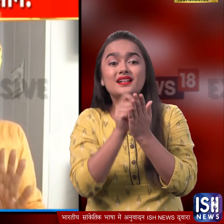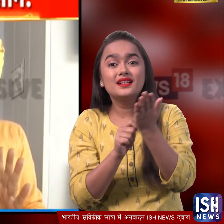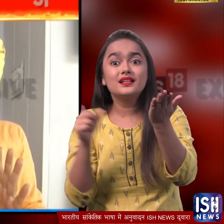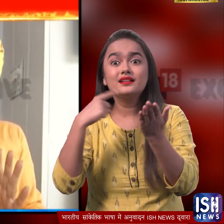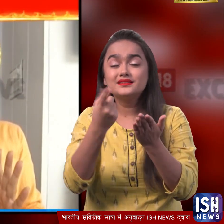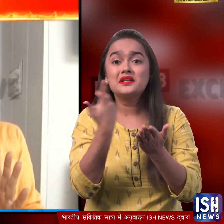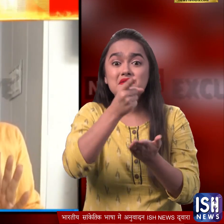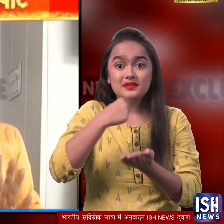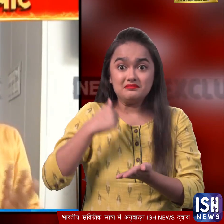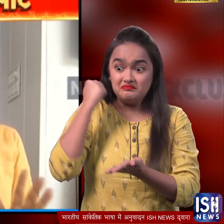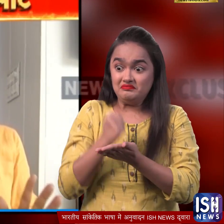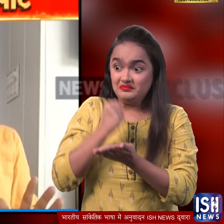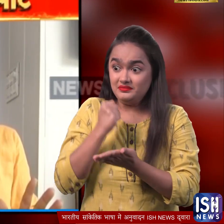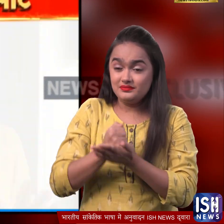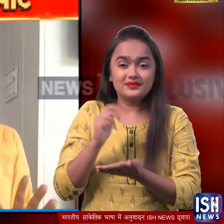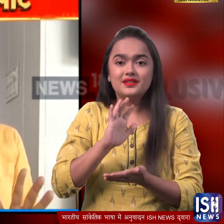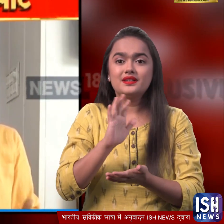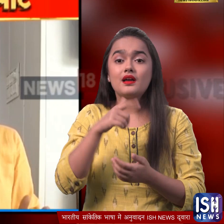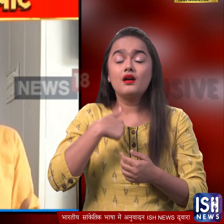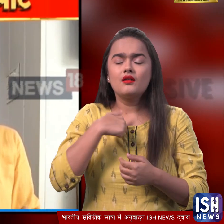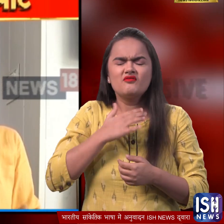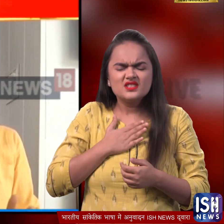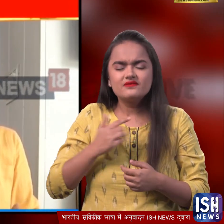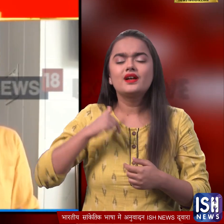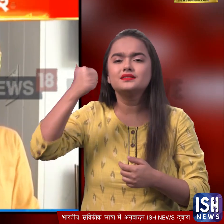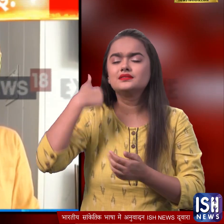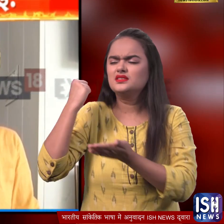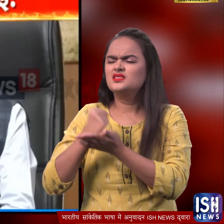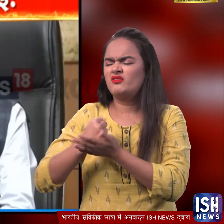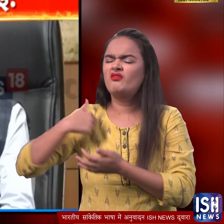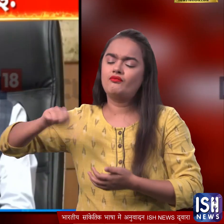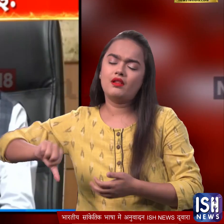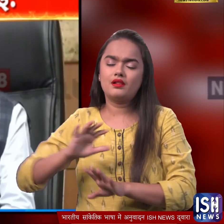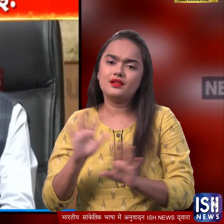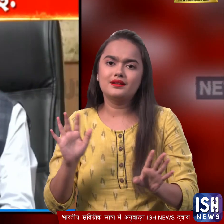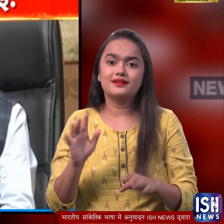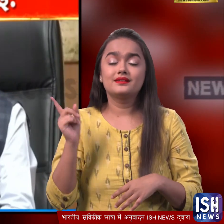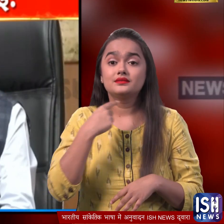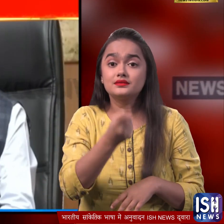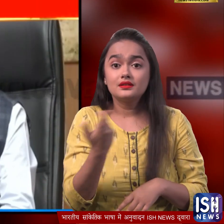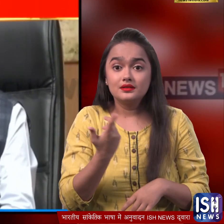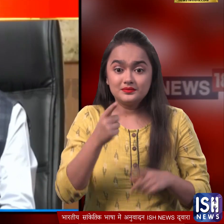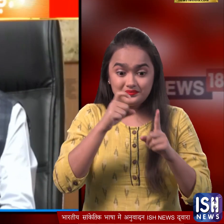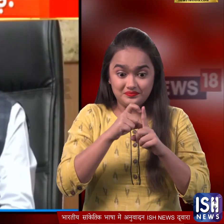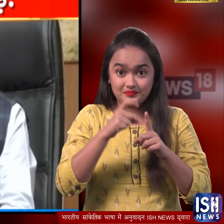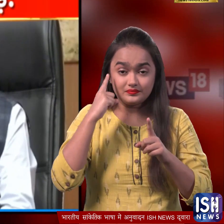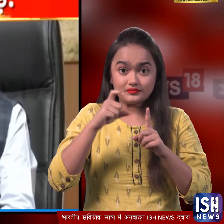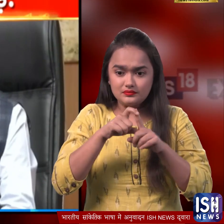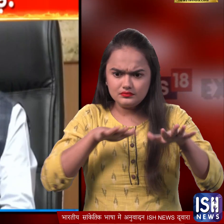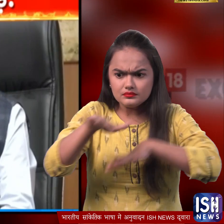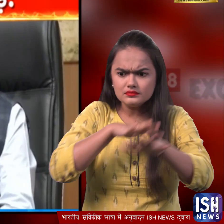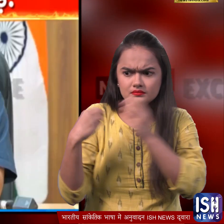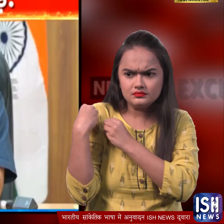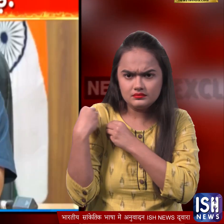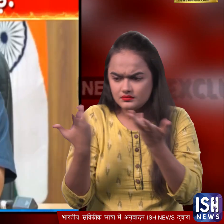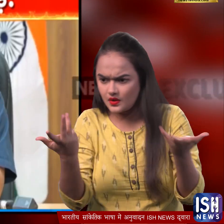को जिद पर आस्था की जीत बता दिया। आस्था जीती है, जिद हारी है। उपराज्यपाल अनिल बैजल दिल्ली डिजास्टर मैनेजमेंट अथॉरिटी के